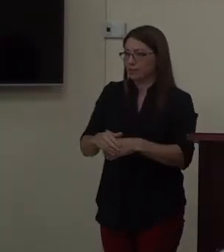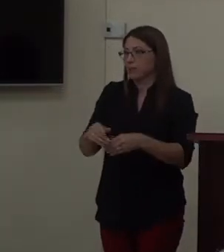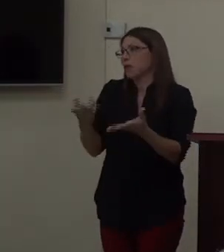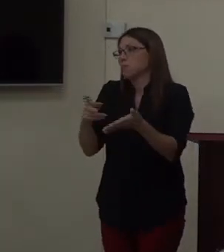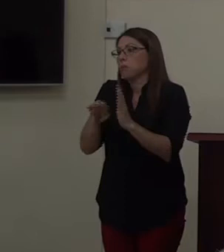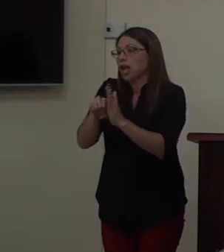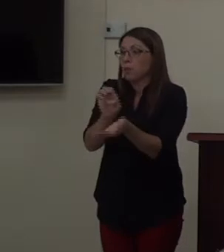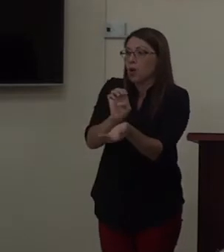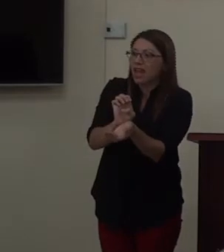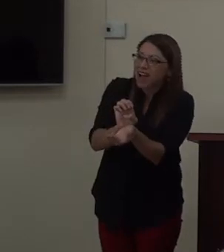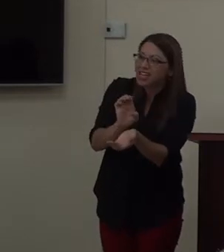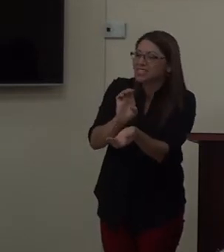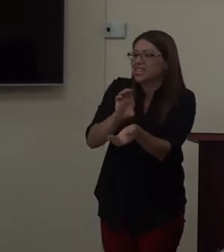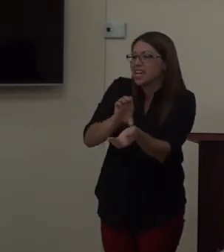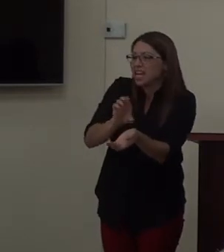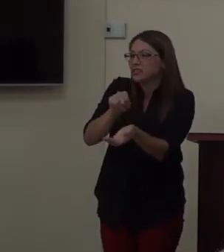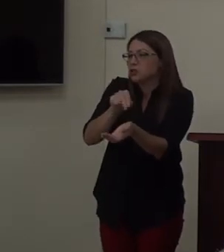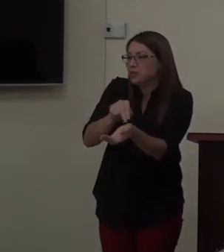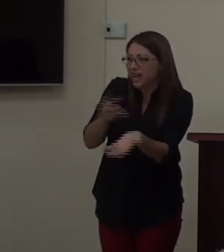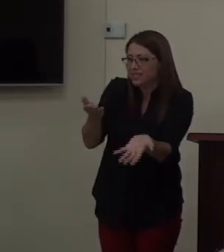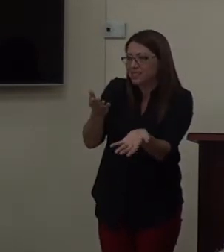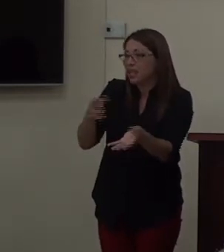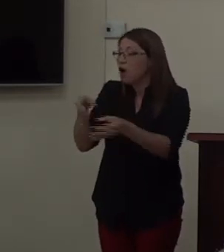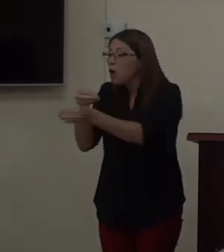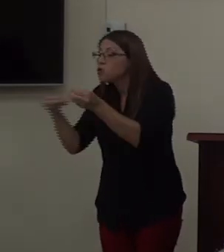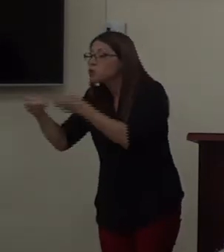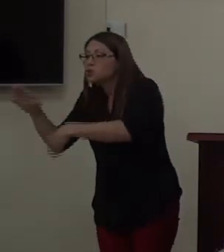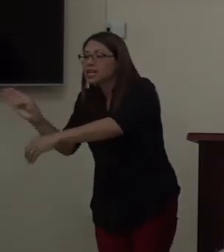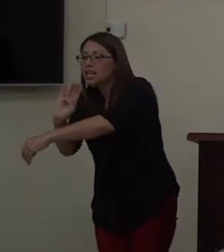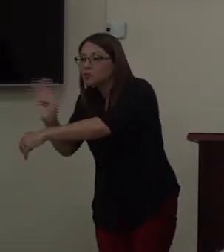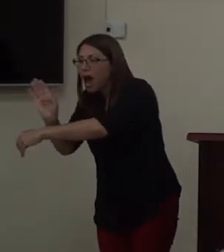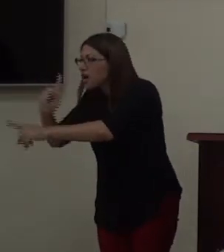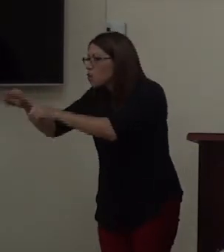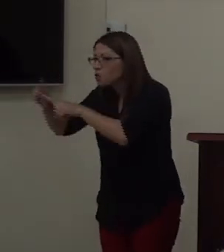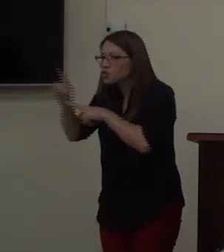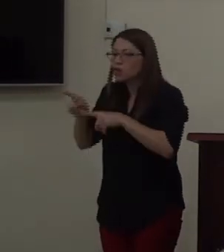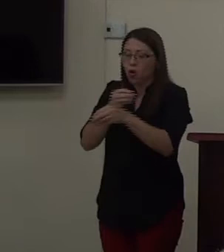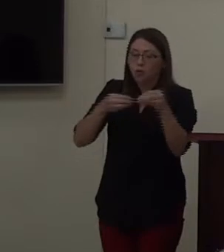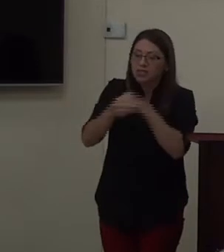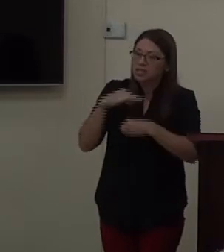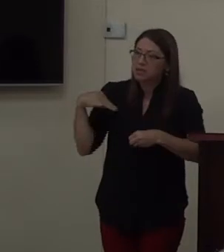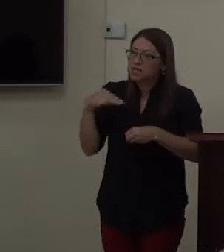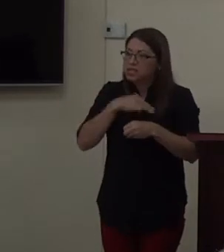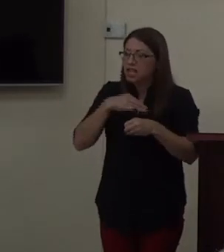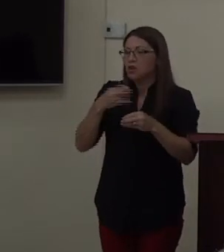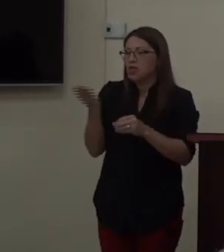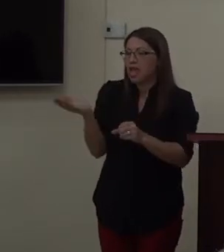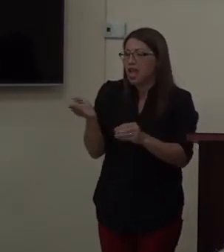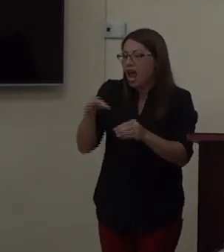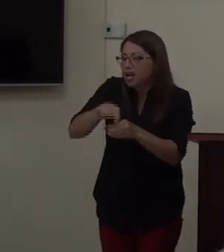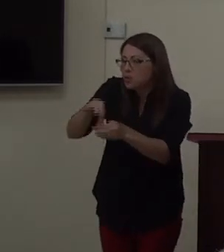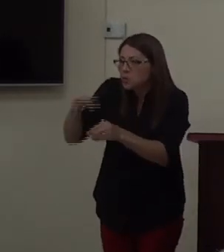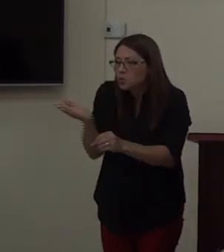los CEBAIS y las clínicas, los hospitales, las sucursales de los bancos, las oficinas del Ministerio de Agricultura, de